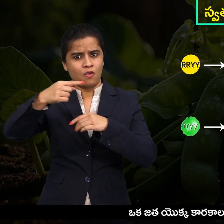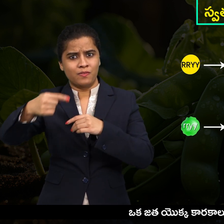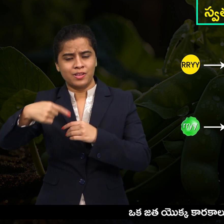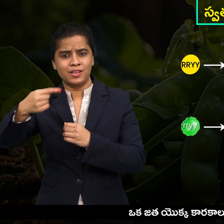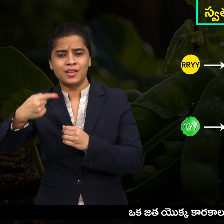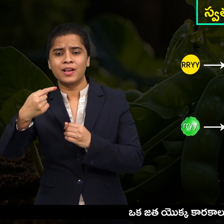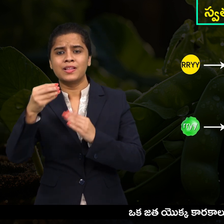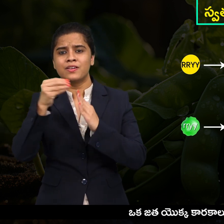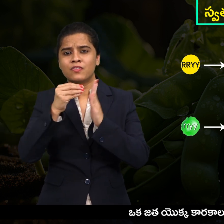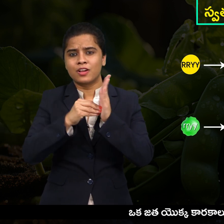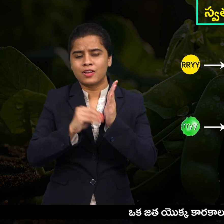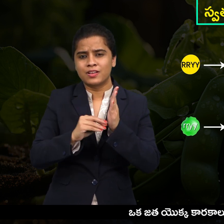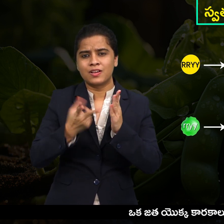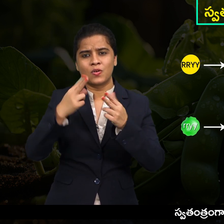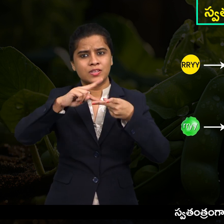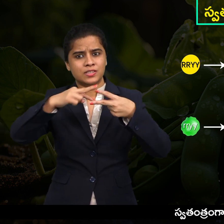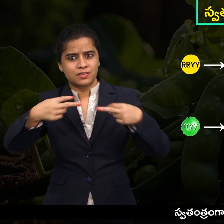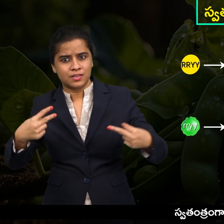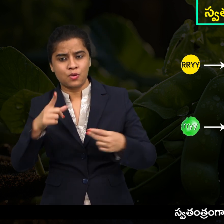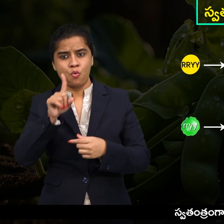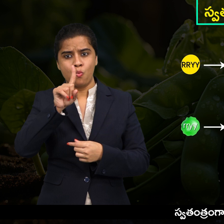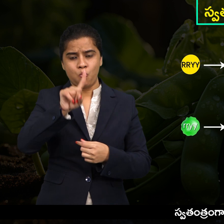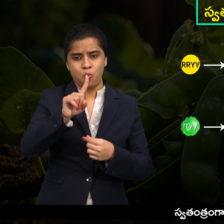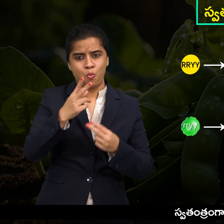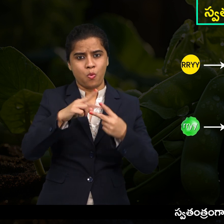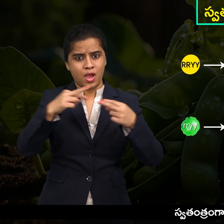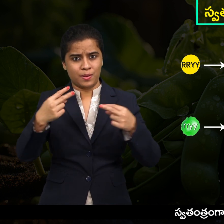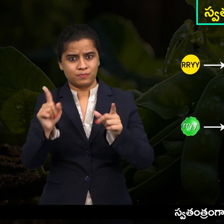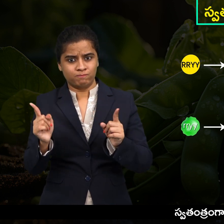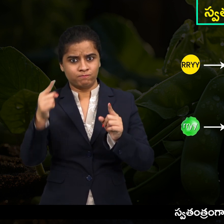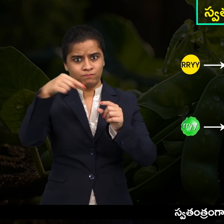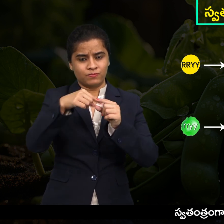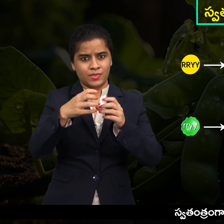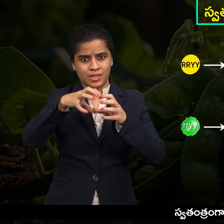లేదా జన్యువులు ఇతర జత నుండి స్వతంత్రంగా వర్గీకరించబడతాయి.